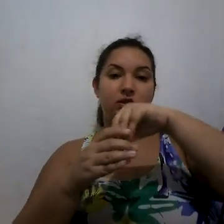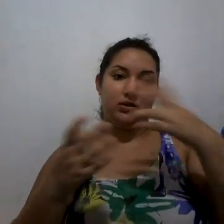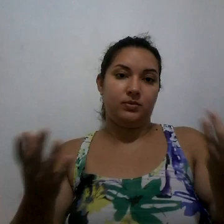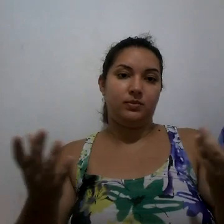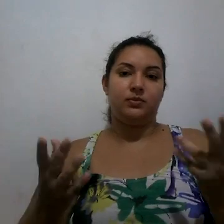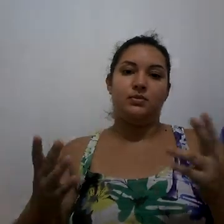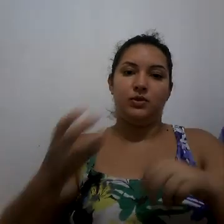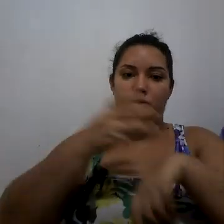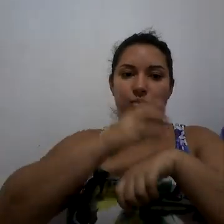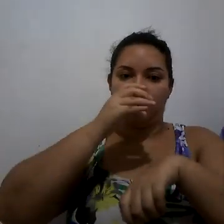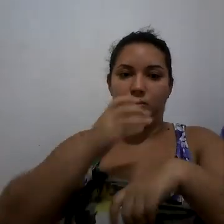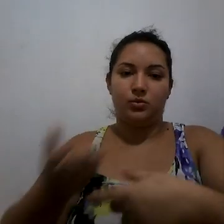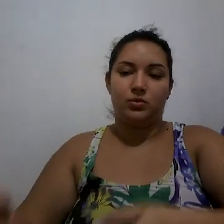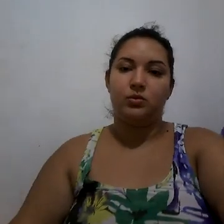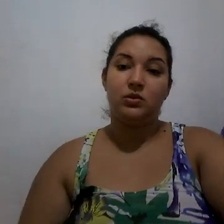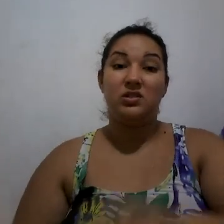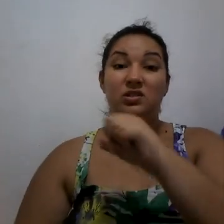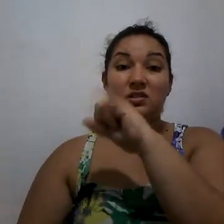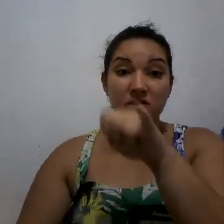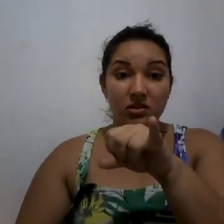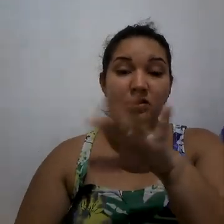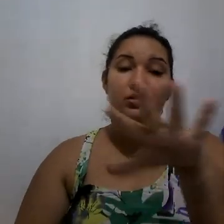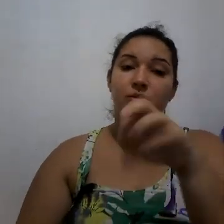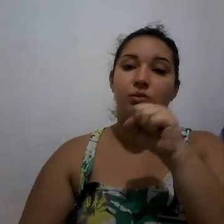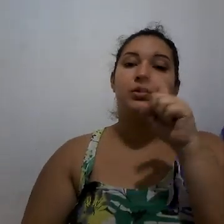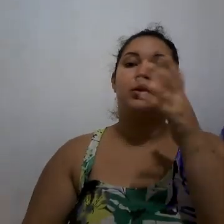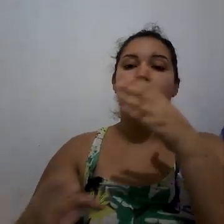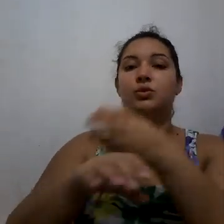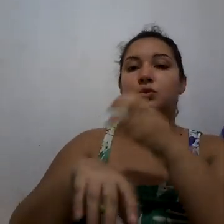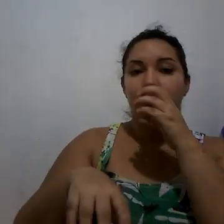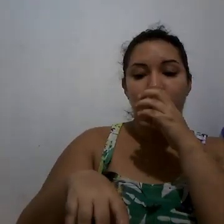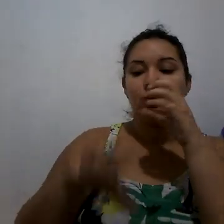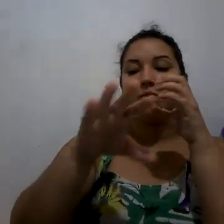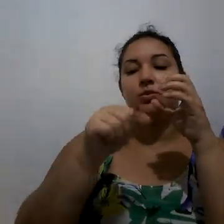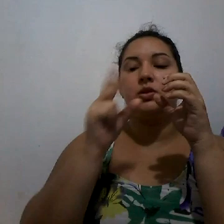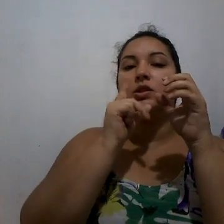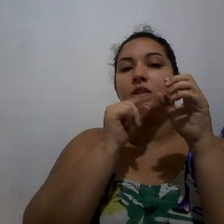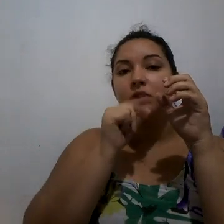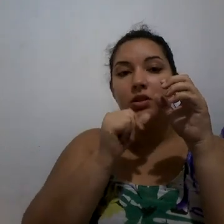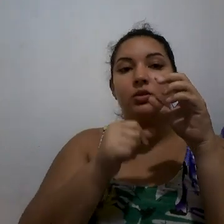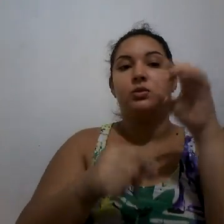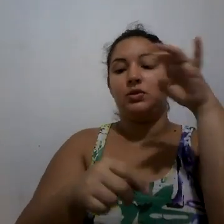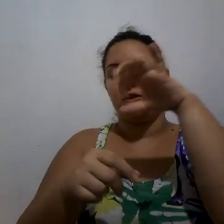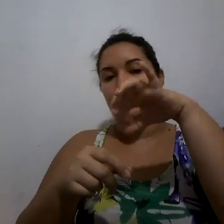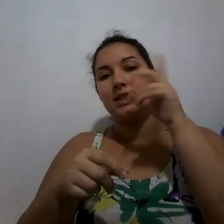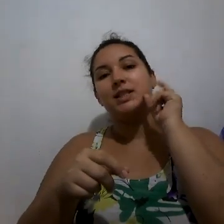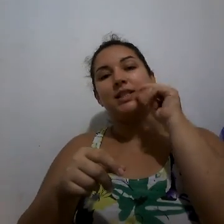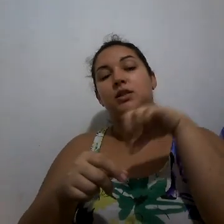daquele copo. Se assim que eu peguei aquele copo, eu coloquei água e fiz a pitada de sal, joguei ele dentro, assim que eu joguei,